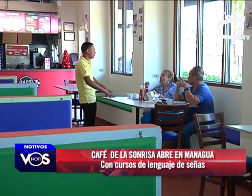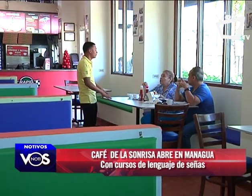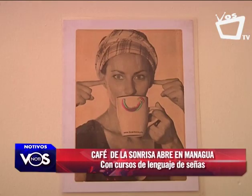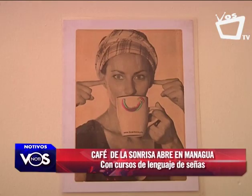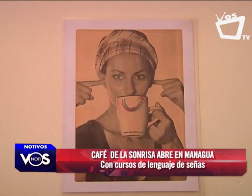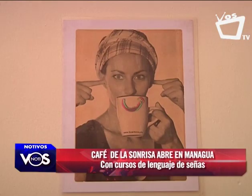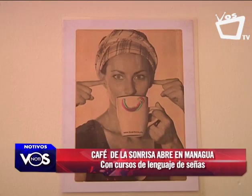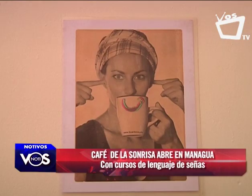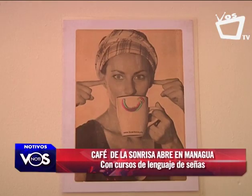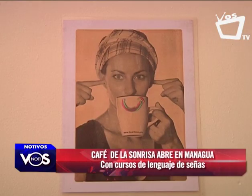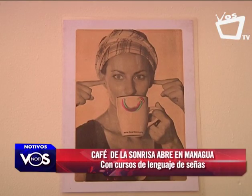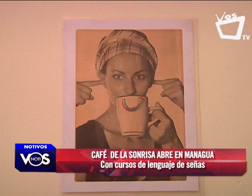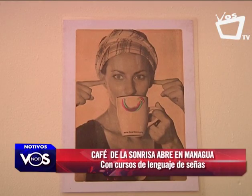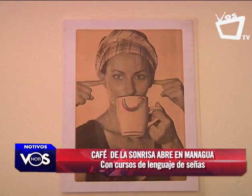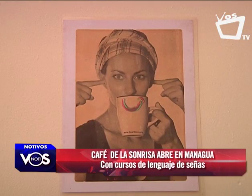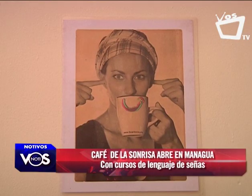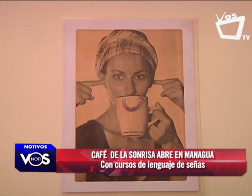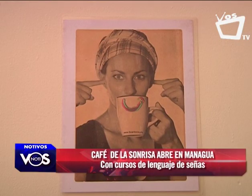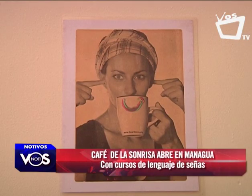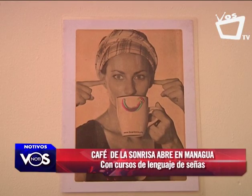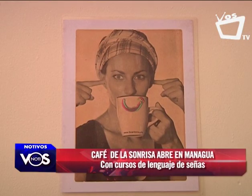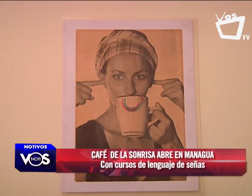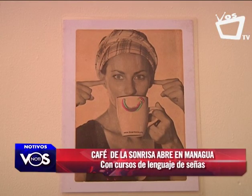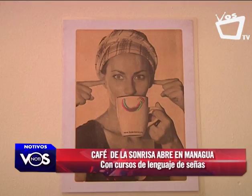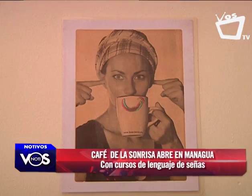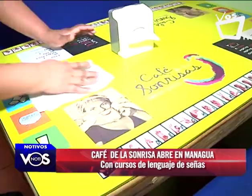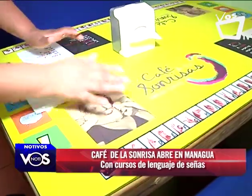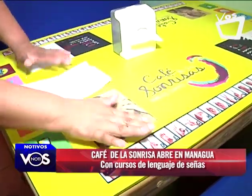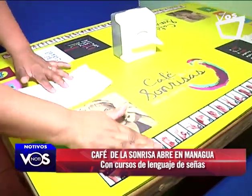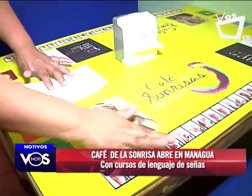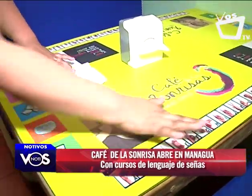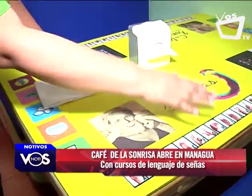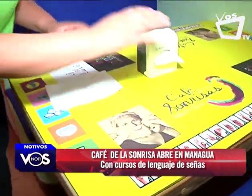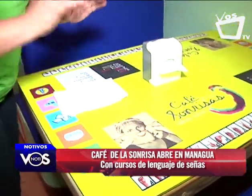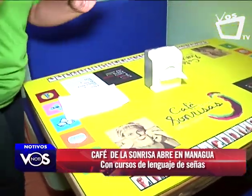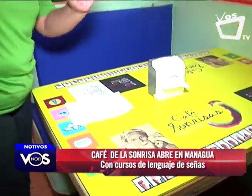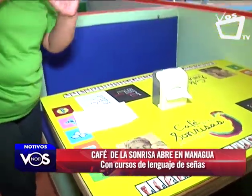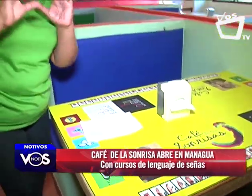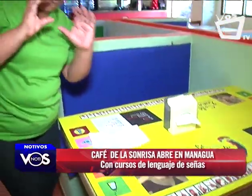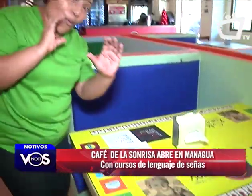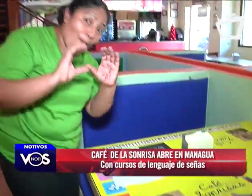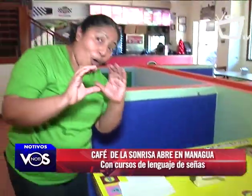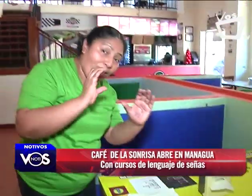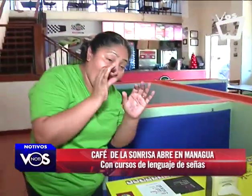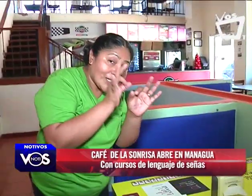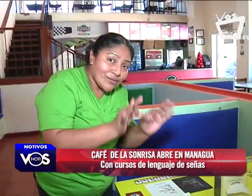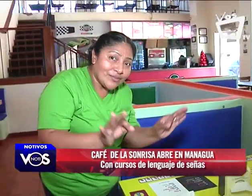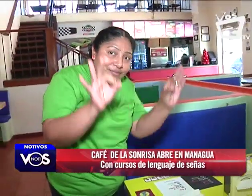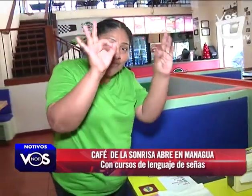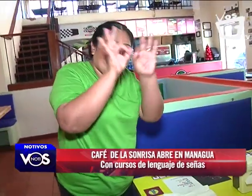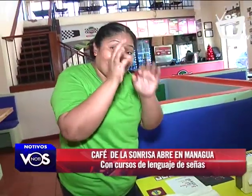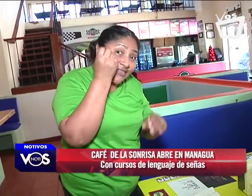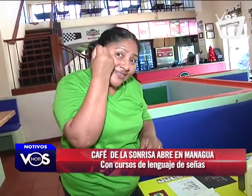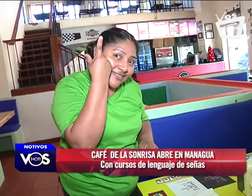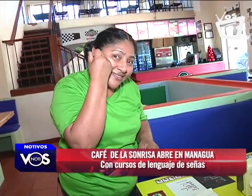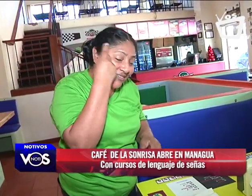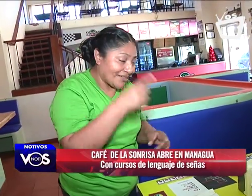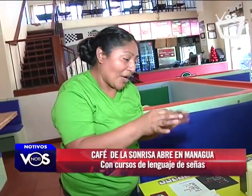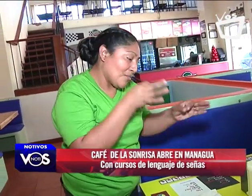he aprendido mucho de ellos en cosas que no sabía y también a desarrollarme en por